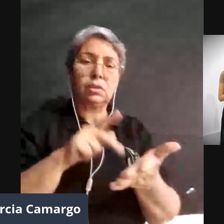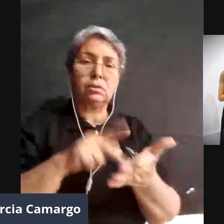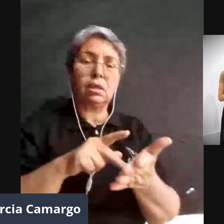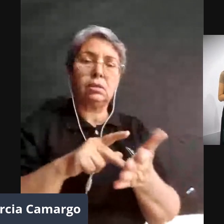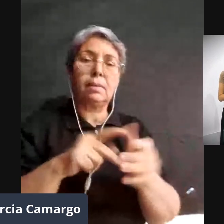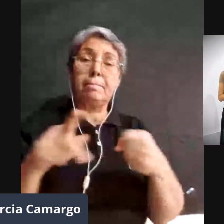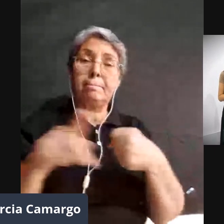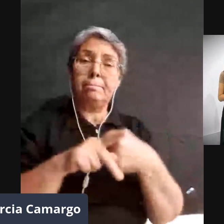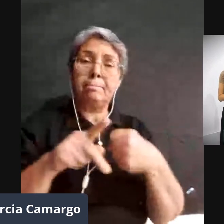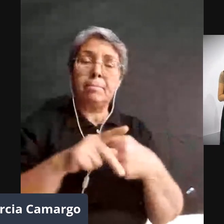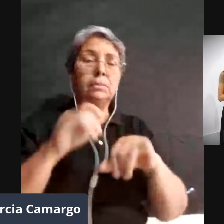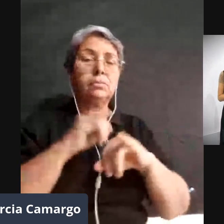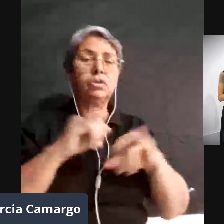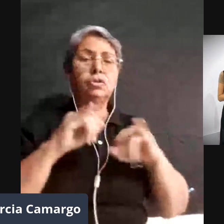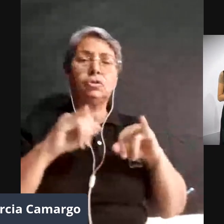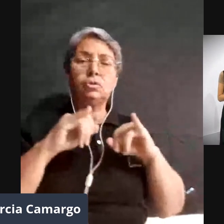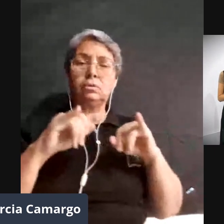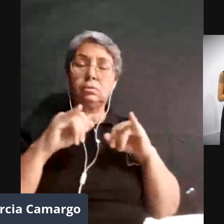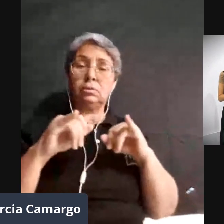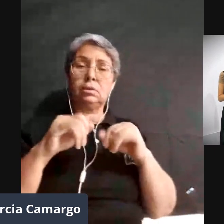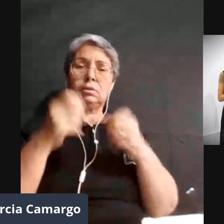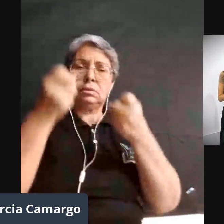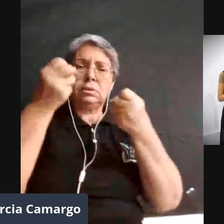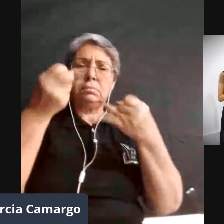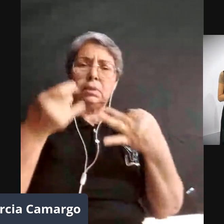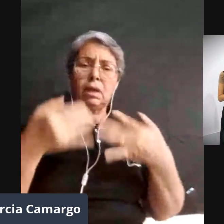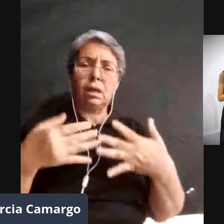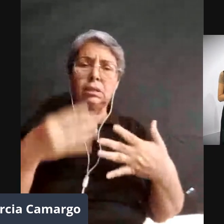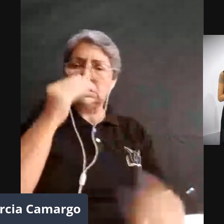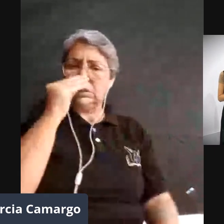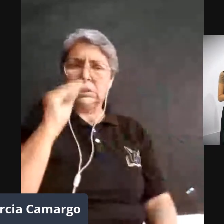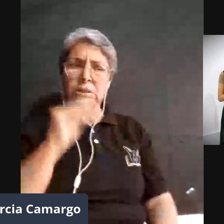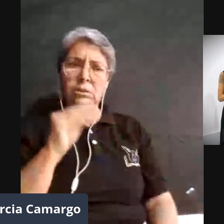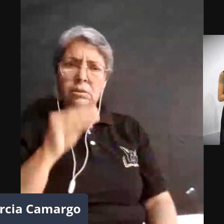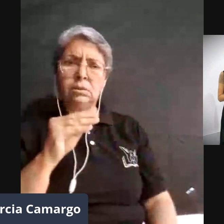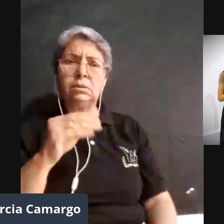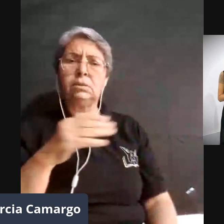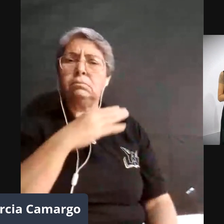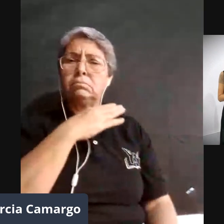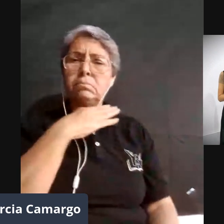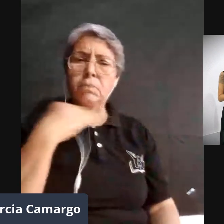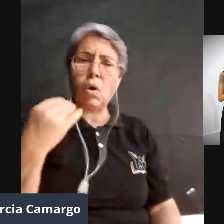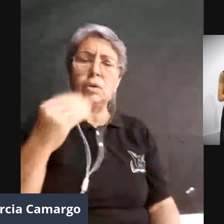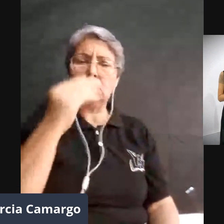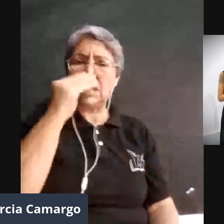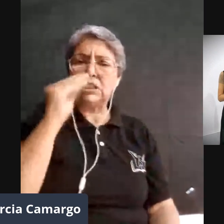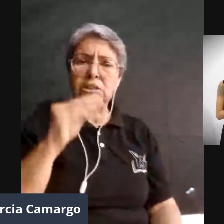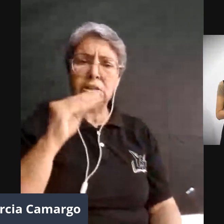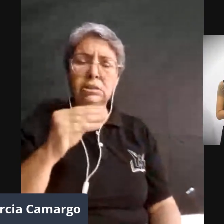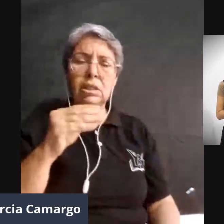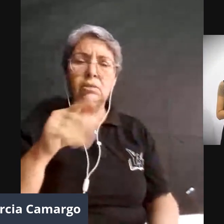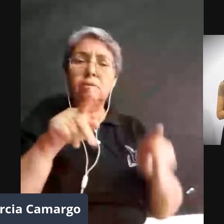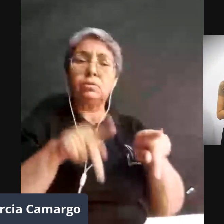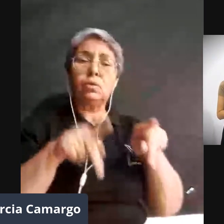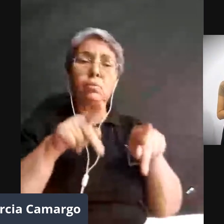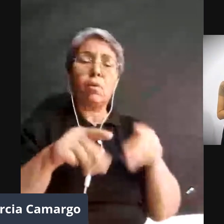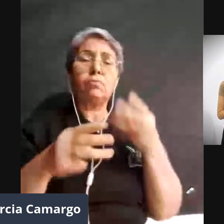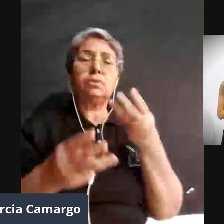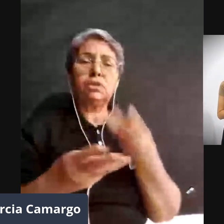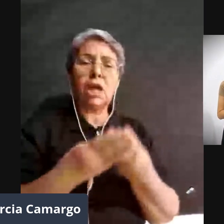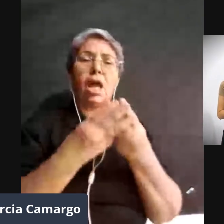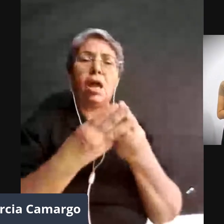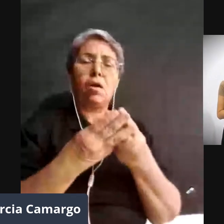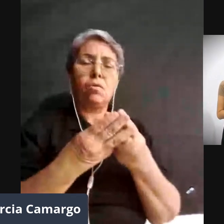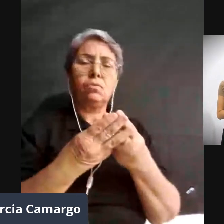falando a respeito de uma história de rejeição, uma história de morte em que a nação de Israel havia matado o